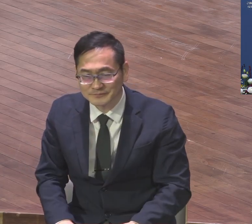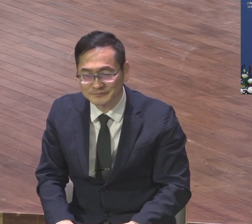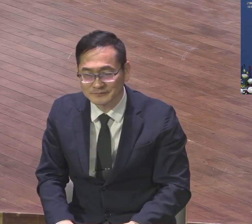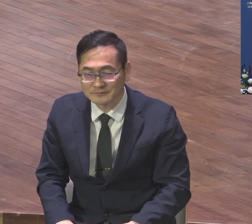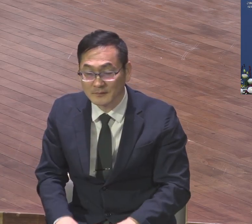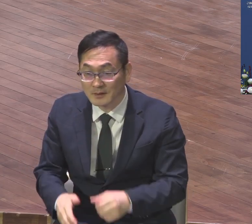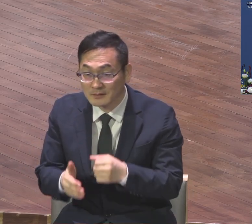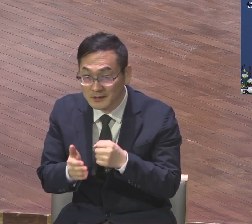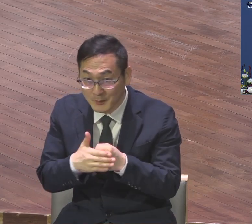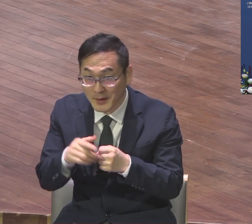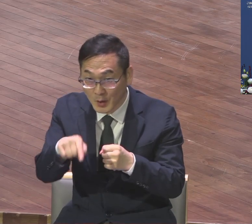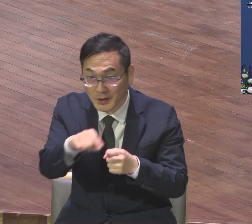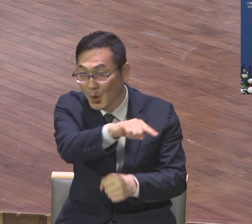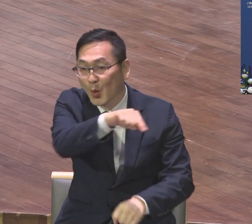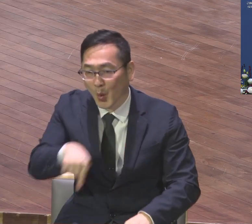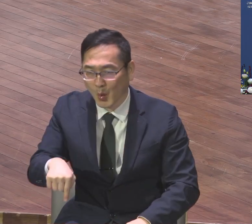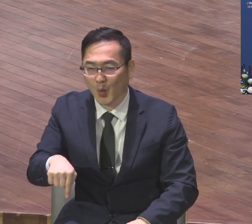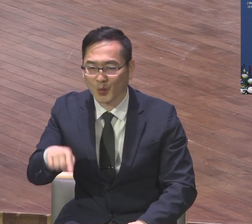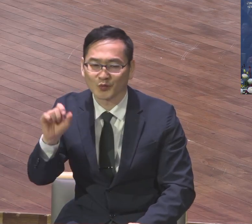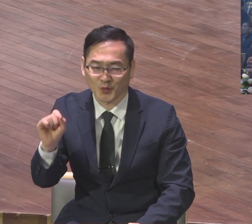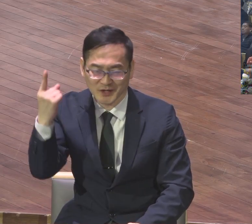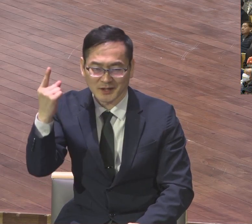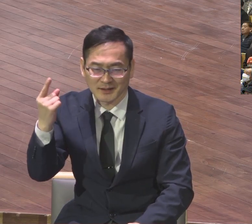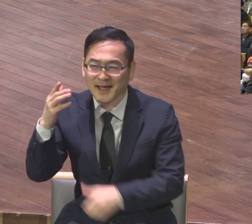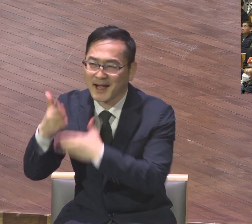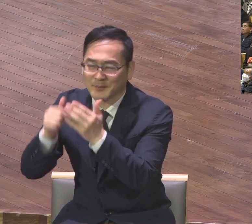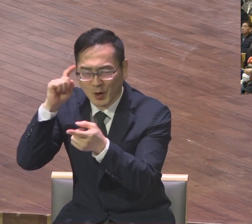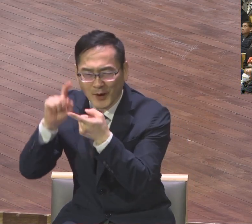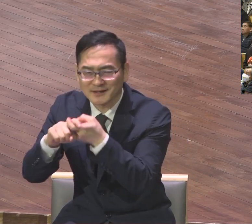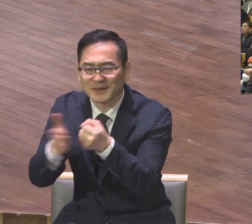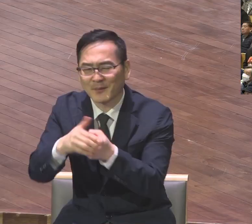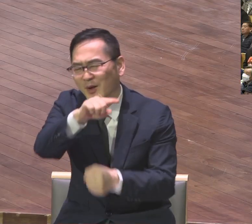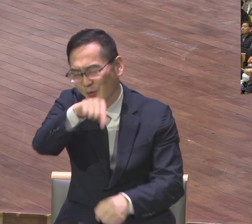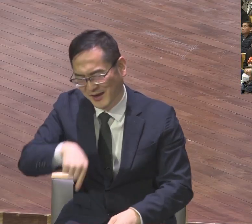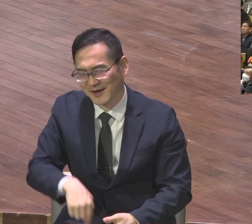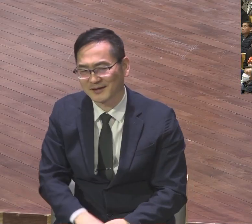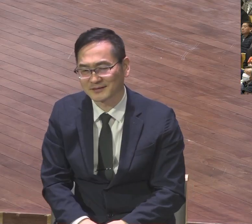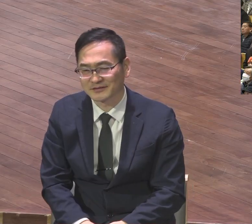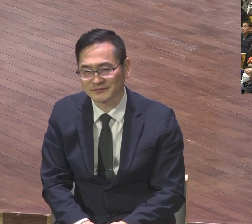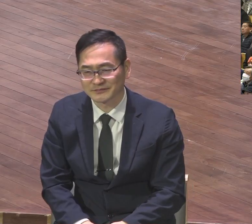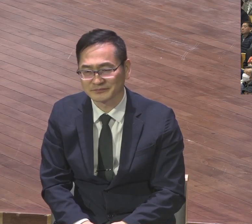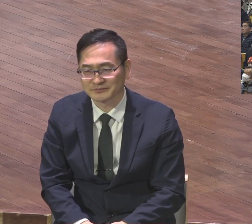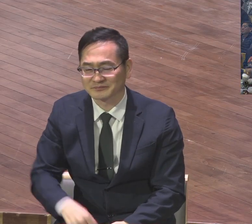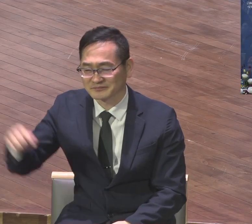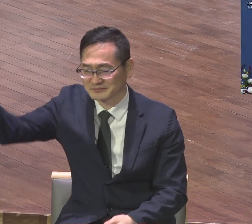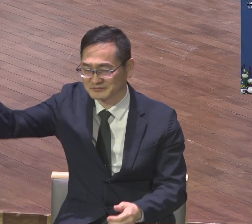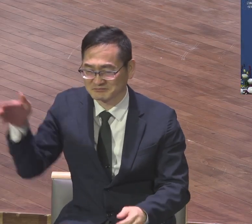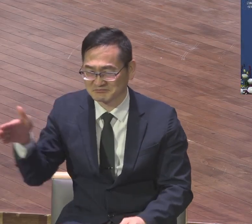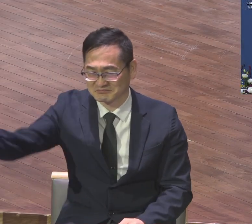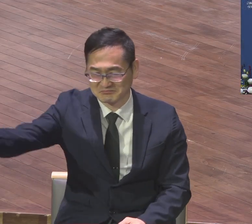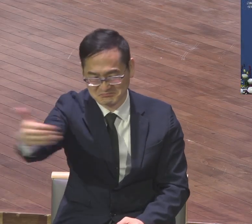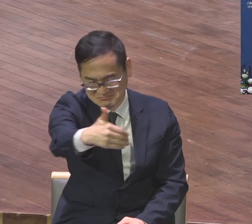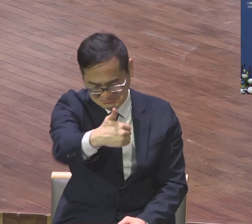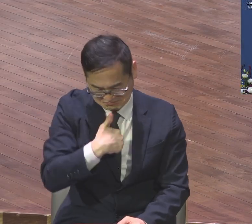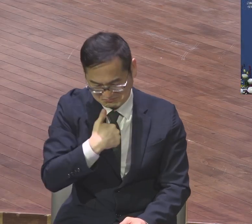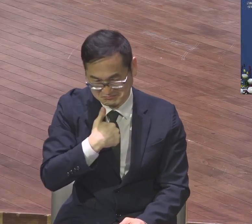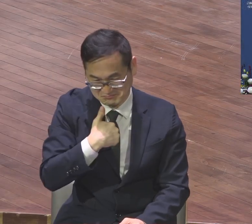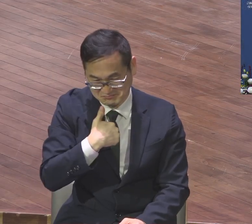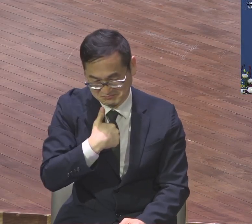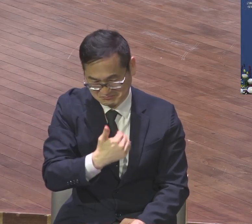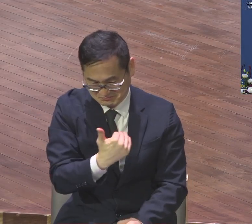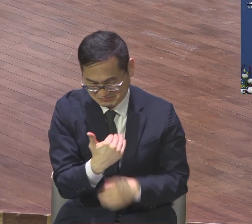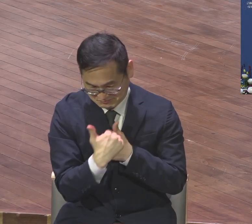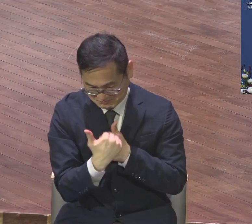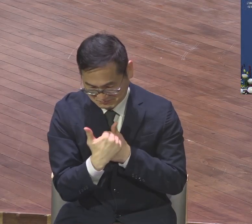이 자리로 이끌어 오셨다는 사실입니다. 뭐 누구를 통해서 오셨든지 간에 어떤 이유로